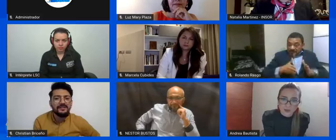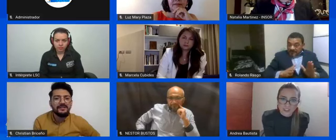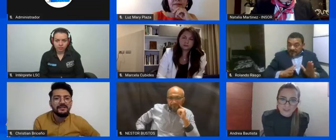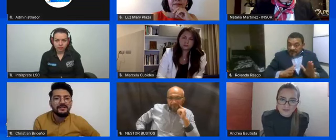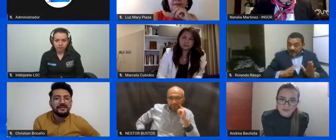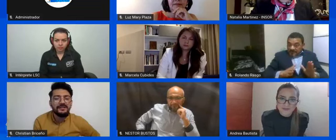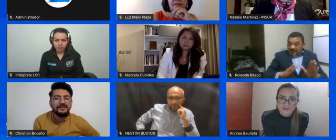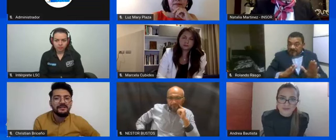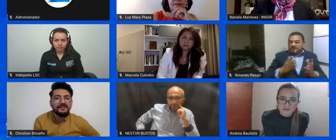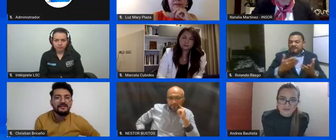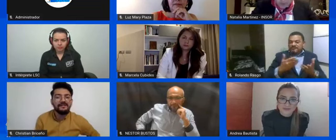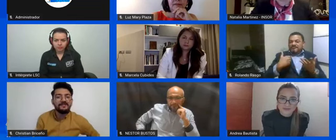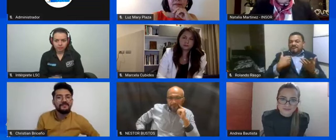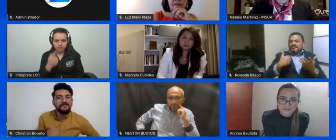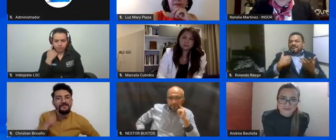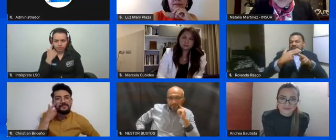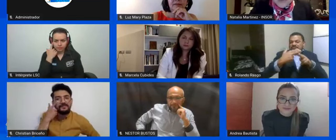la costa.